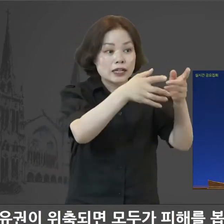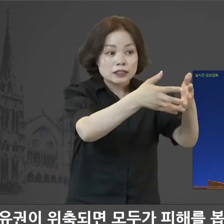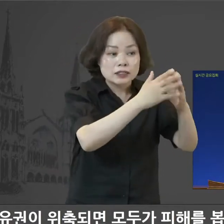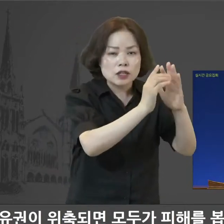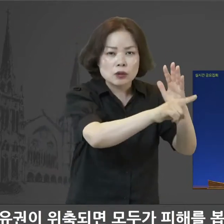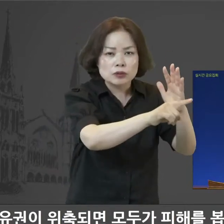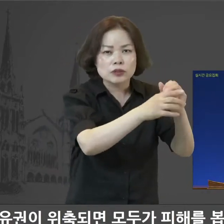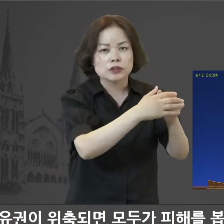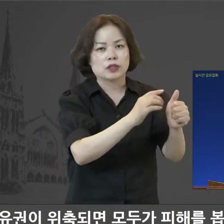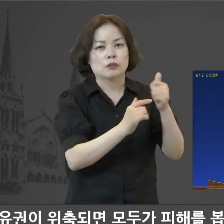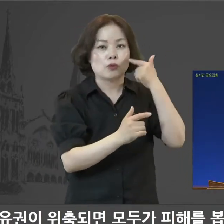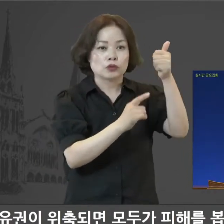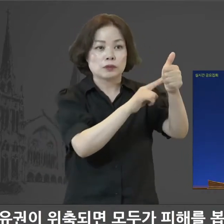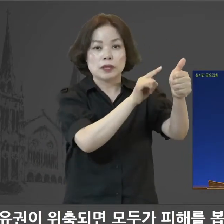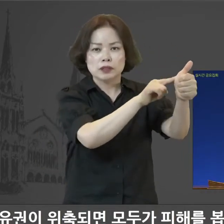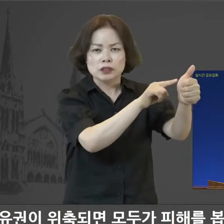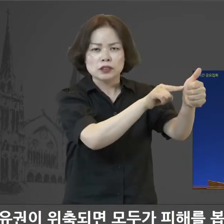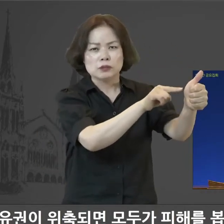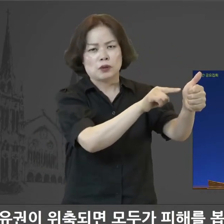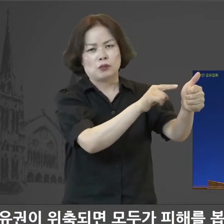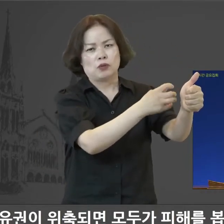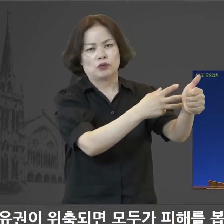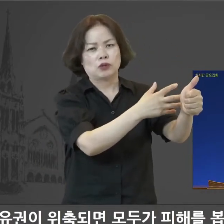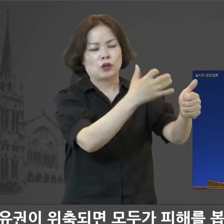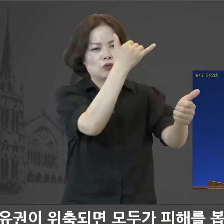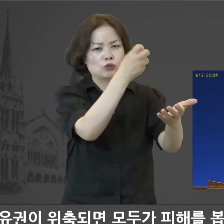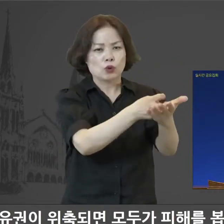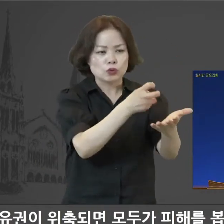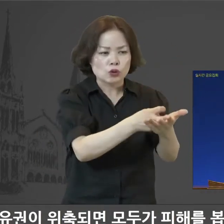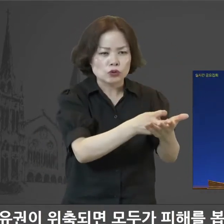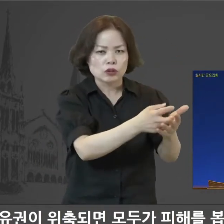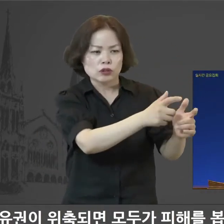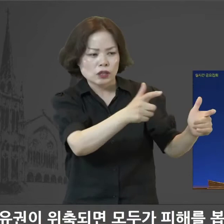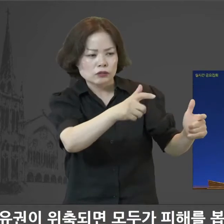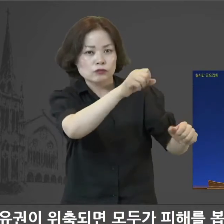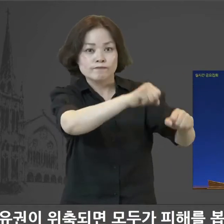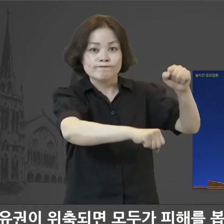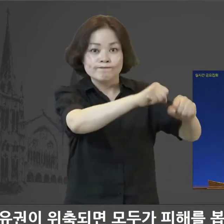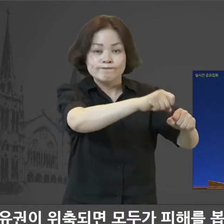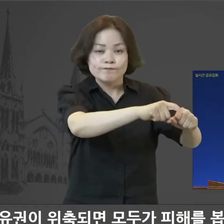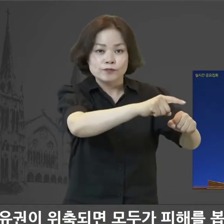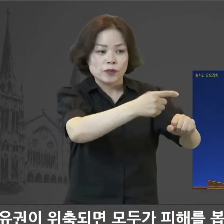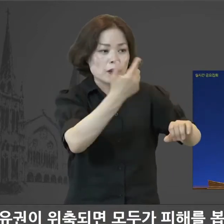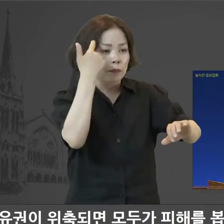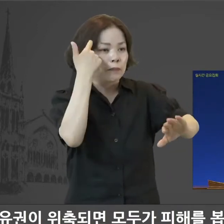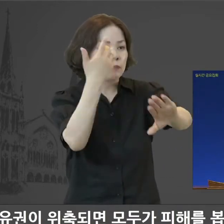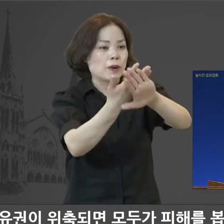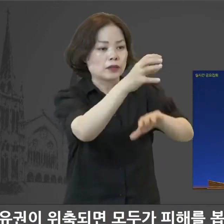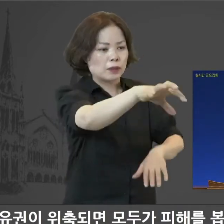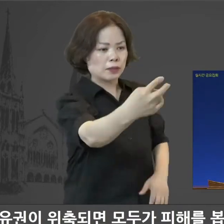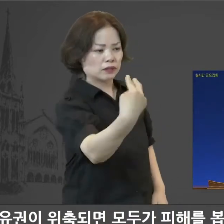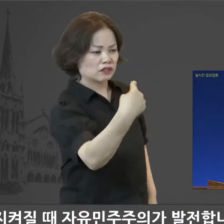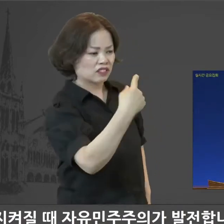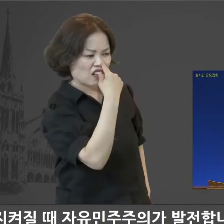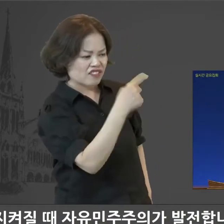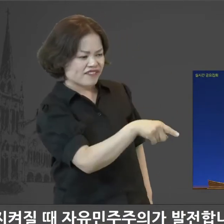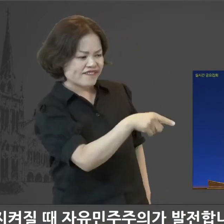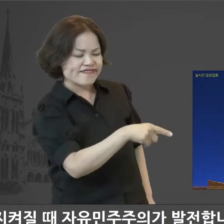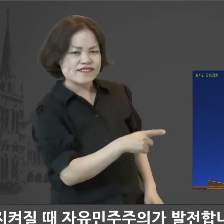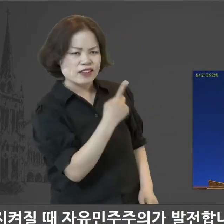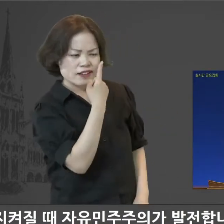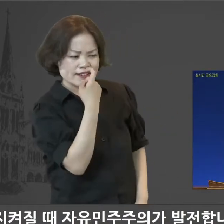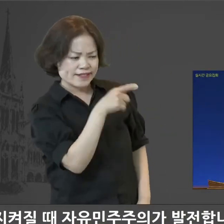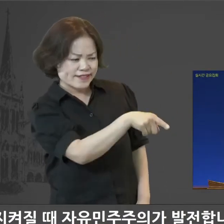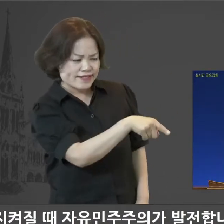제리 파일 목사님 예를 들면 그 목사님이 도덕적 다수 운동을 하니까 그 반대편 인사들이 볼 때 눈에 까신 거예요.